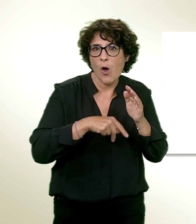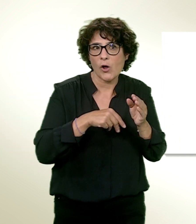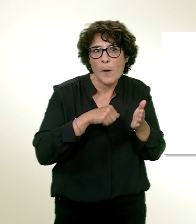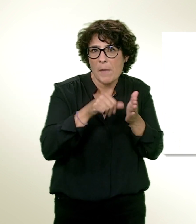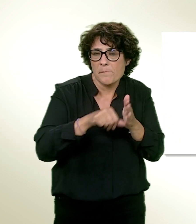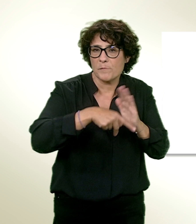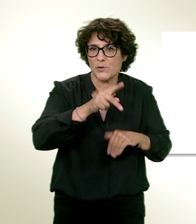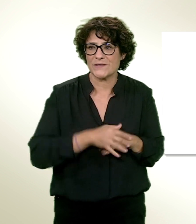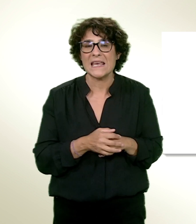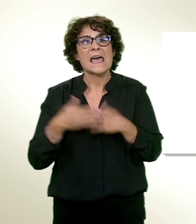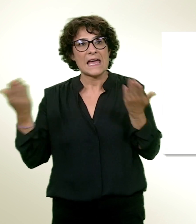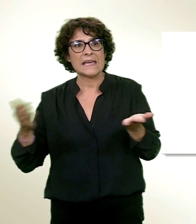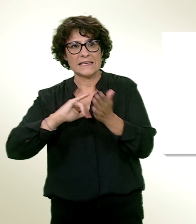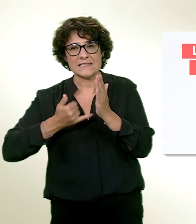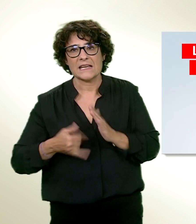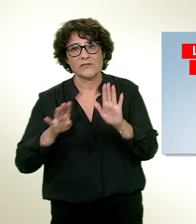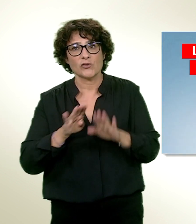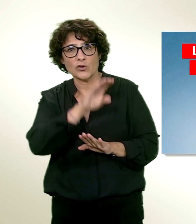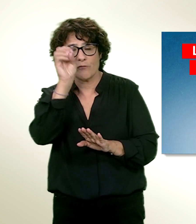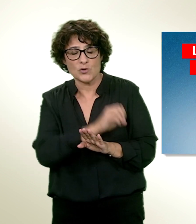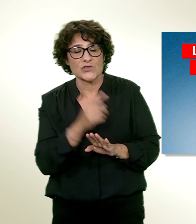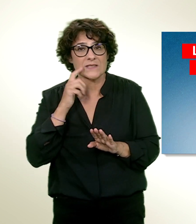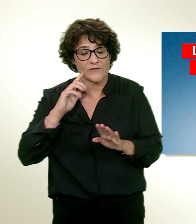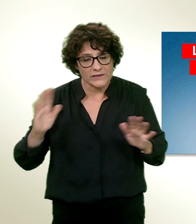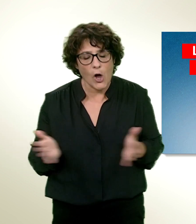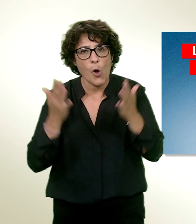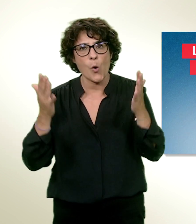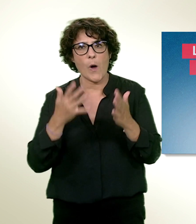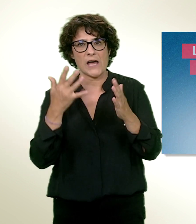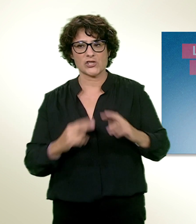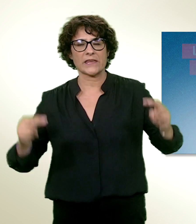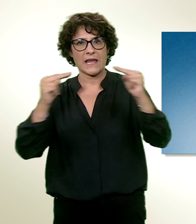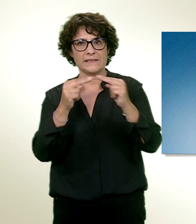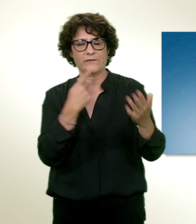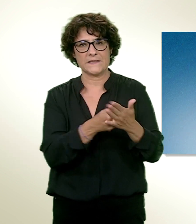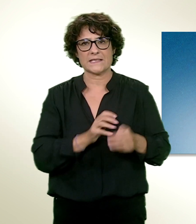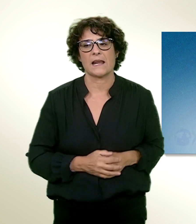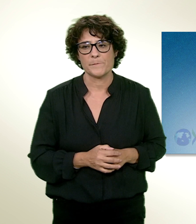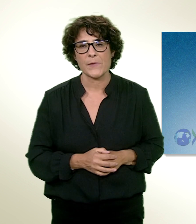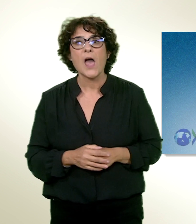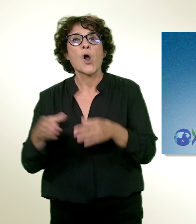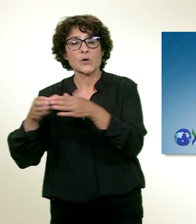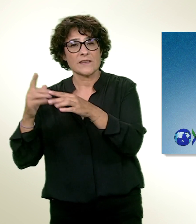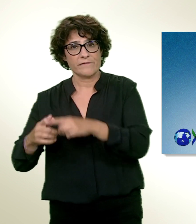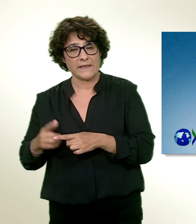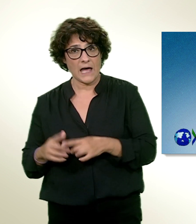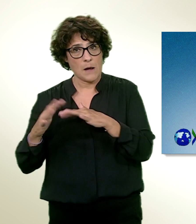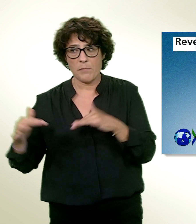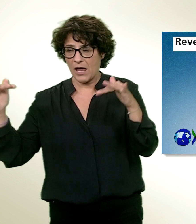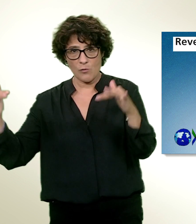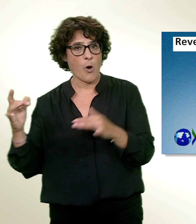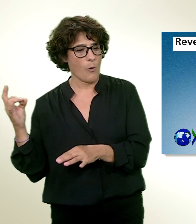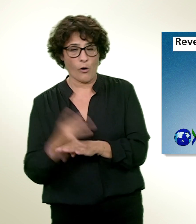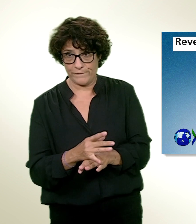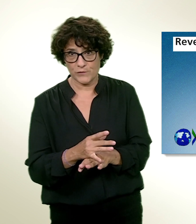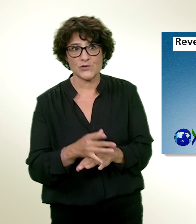premier pas vers la justice fiscale. Le Conseil fédéral et le Parlement rejettent l'initiative. Ils sont d'avis que les revenus